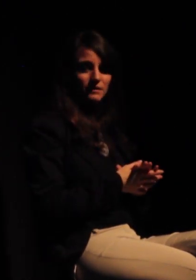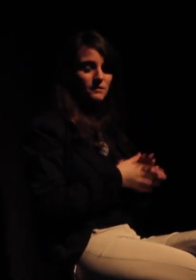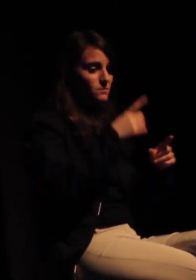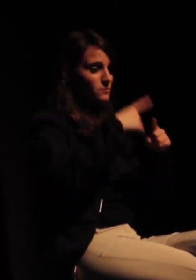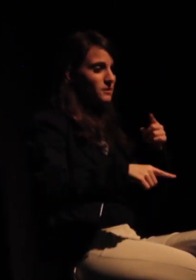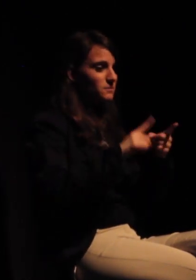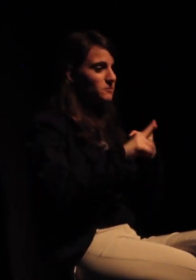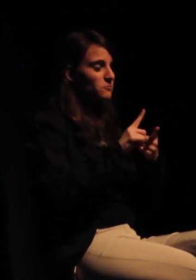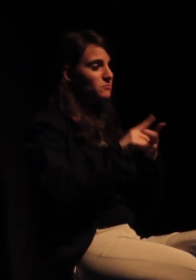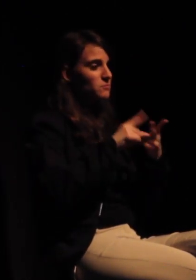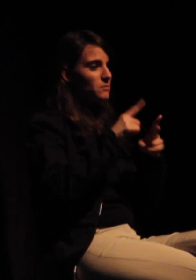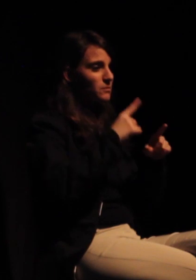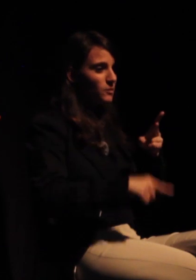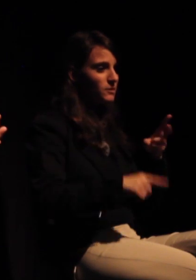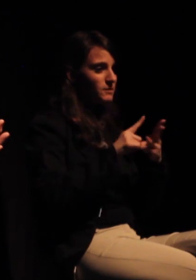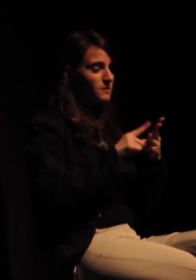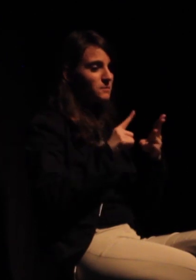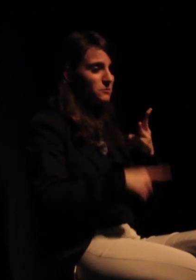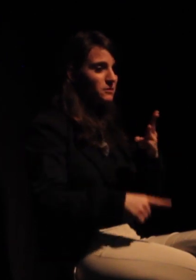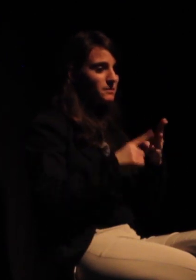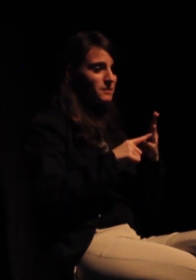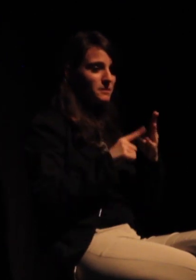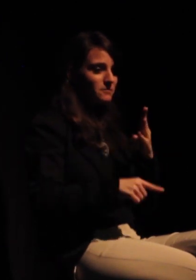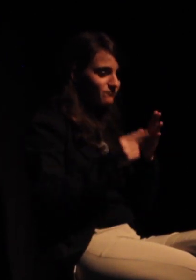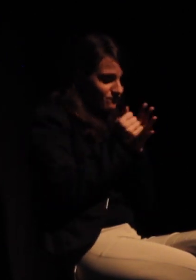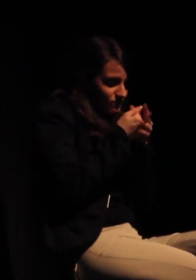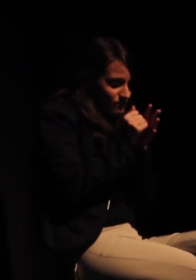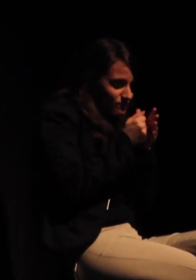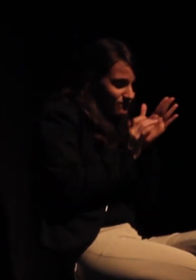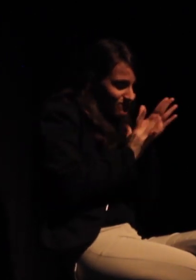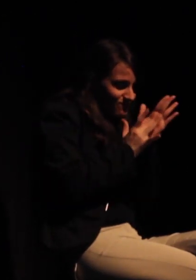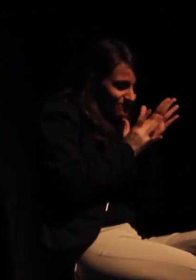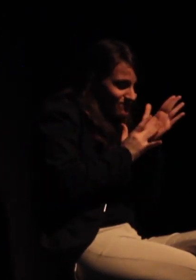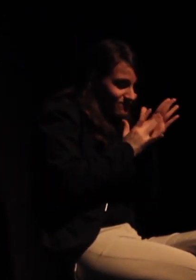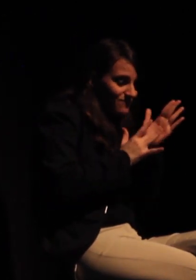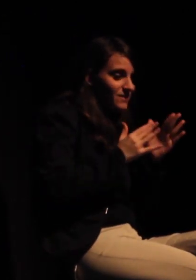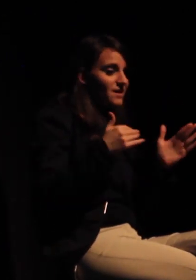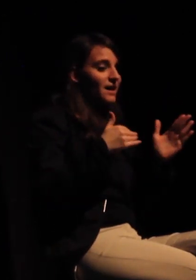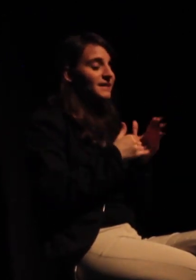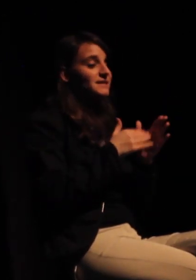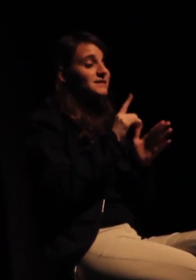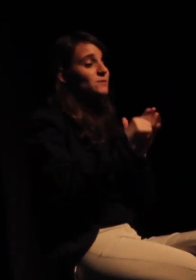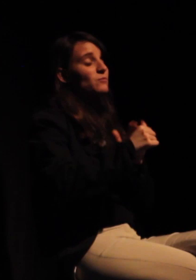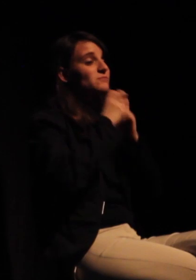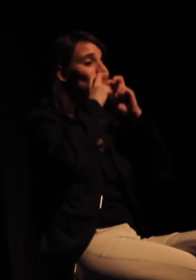exposição aqui, proíbe uma outra coisa lá, e vai indo e vai chegando.